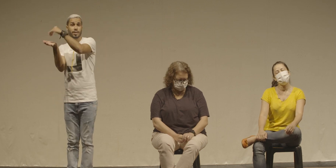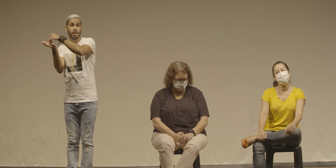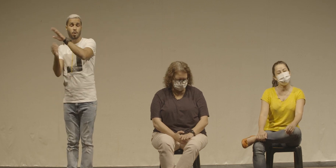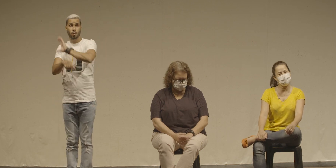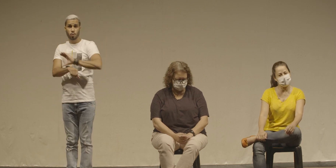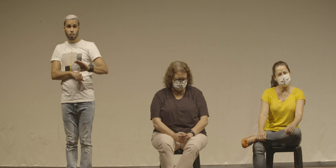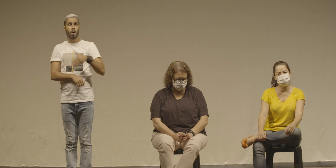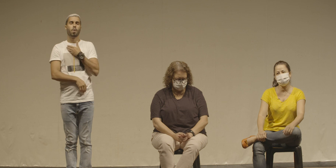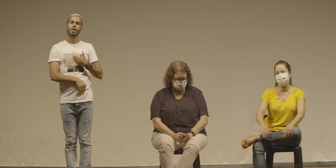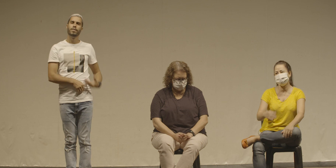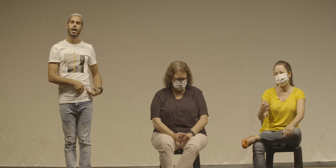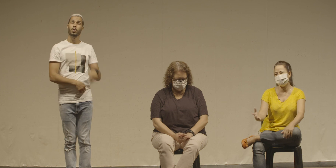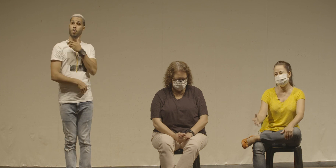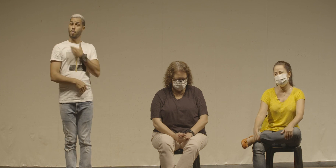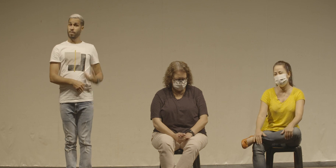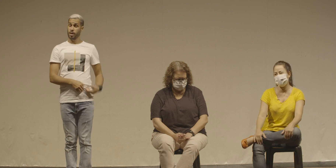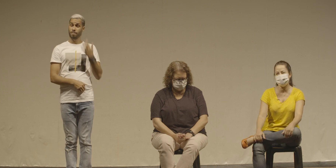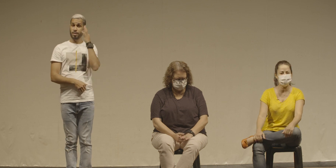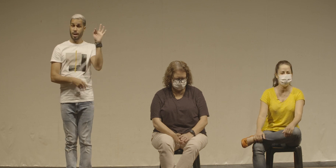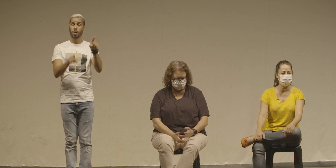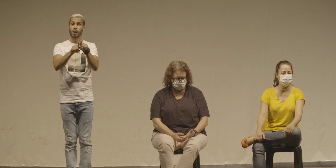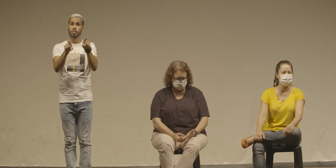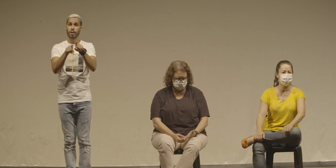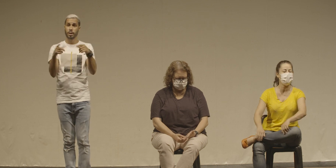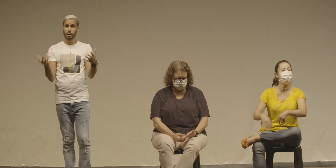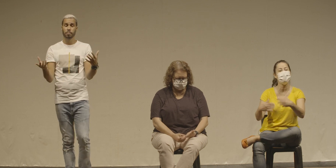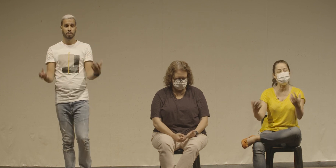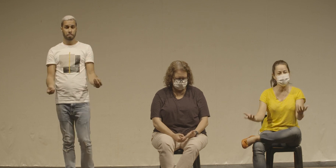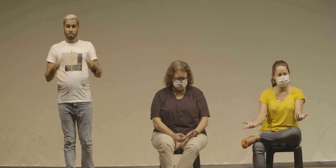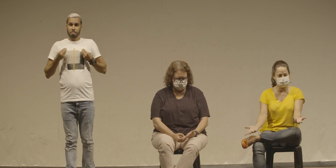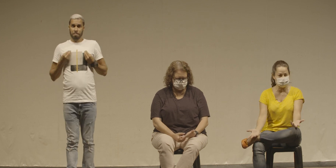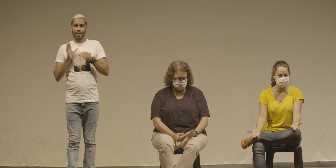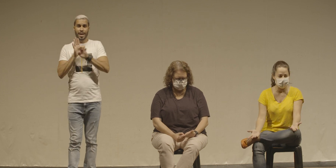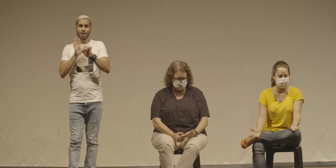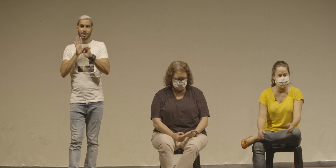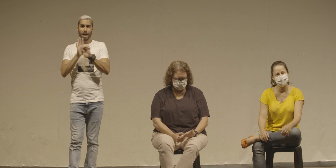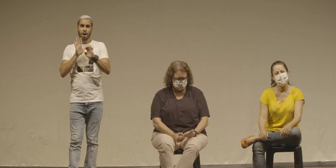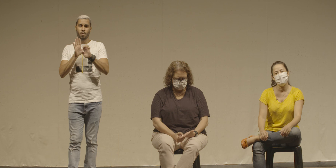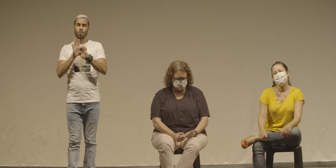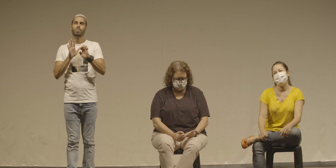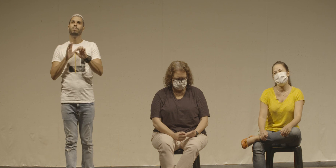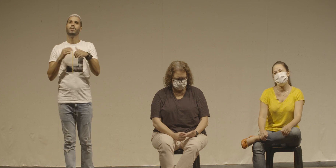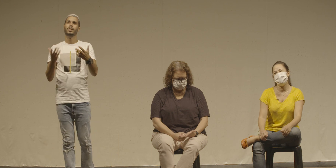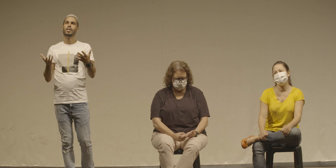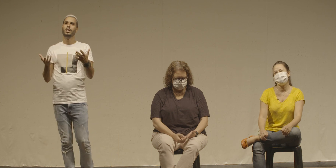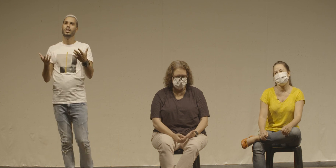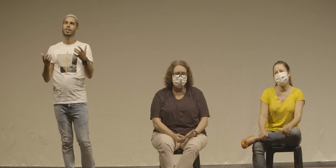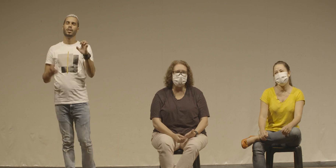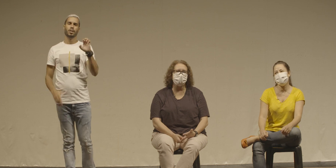governo federal, por ter colocado à nossa disposição esse edital, de termos sido contemplados